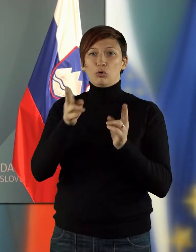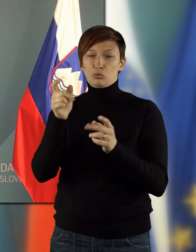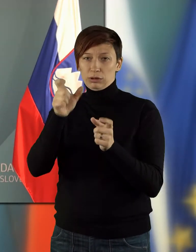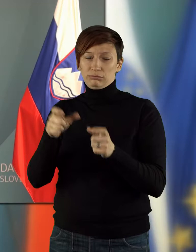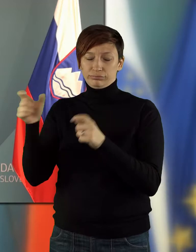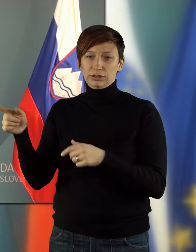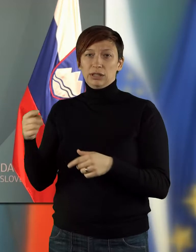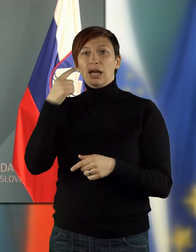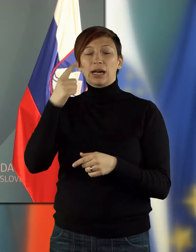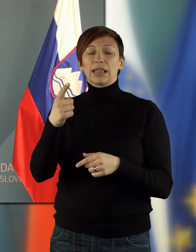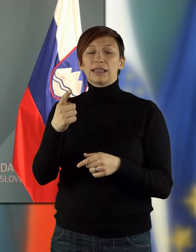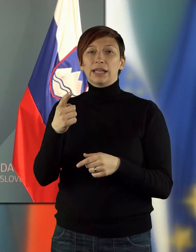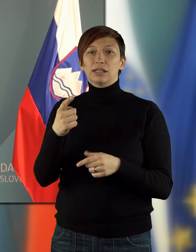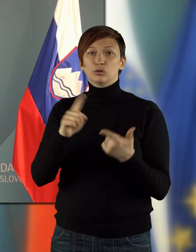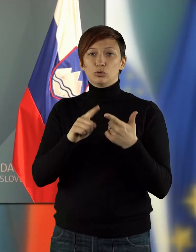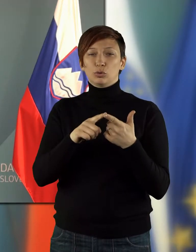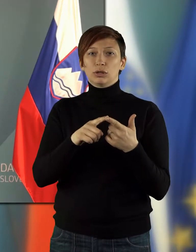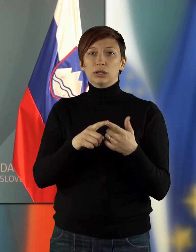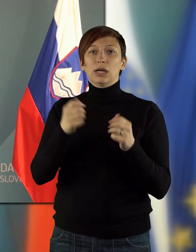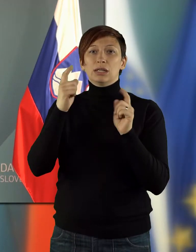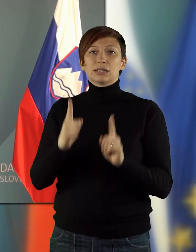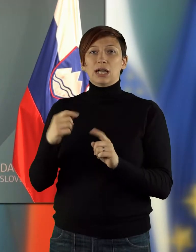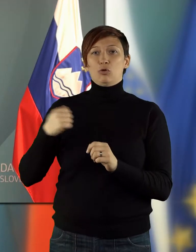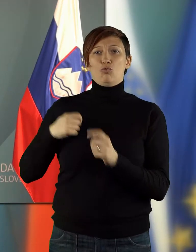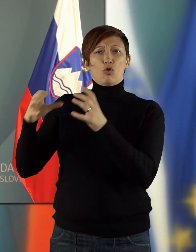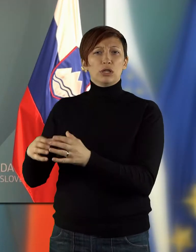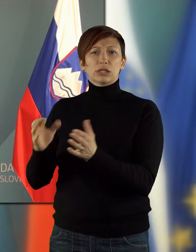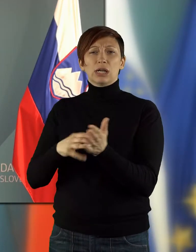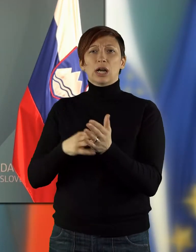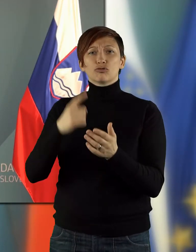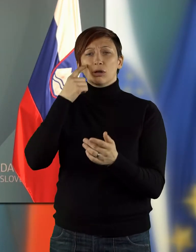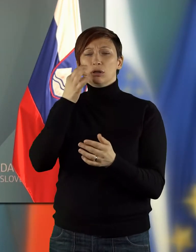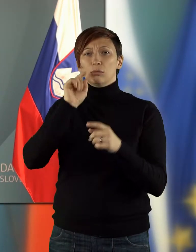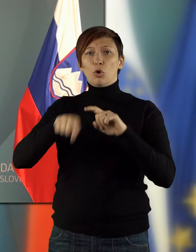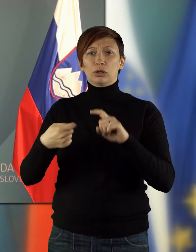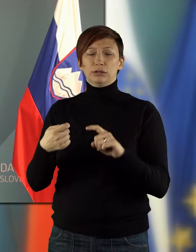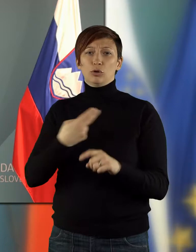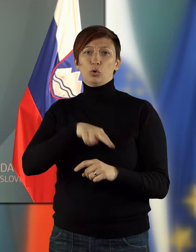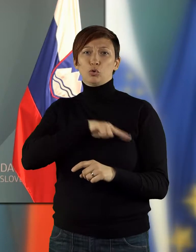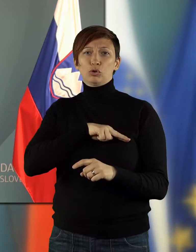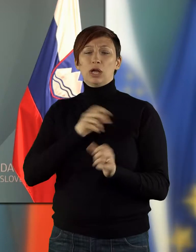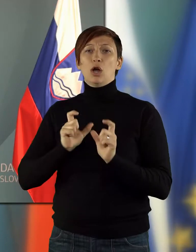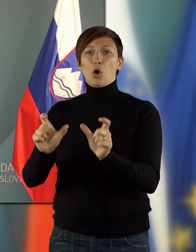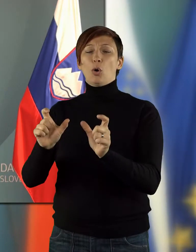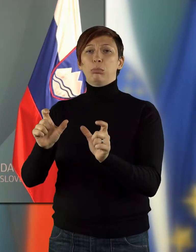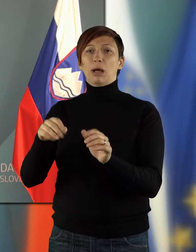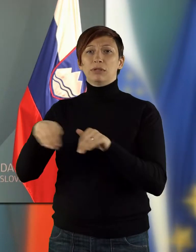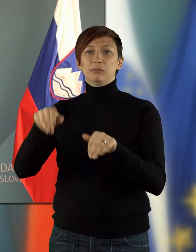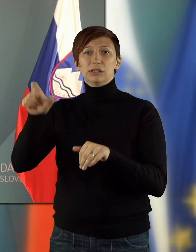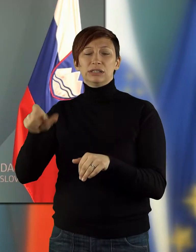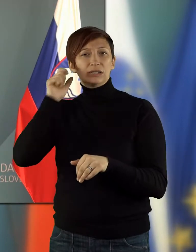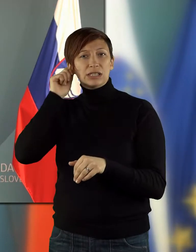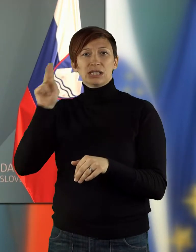tožb in pa glede stanja v vojski, po vašem mnenju, kakšna je objektivna odgovornost obrambne